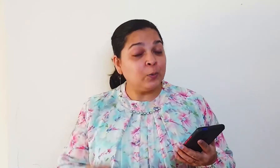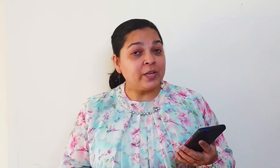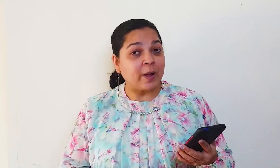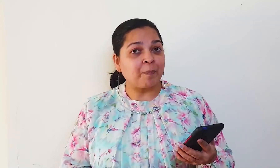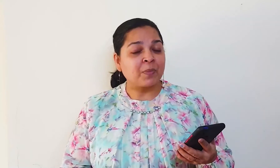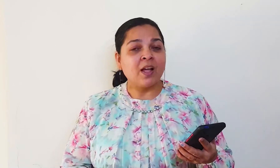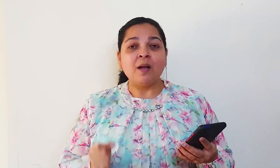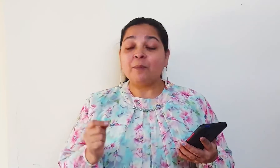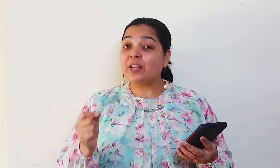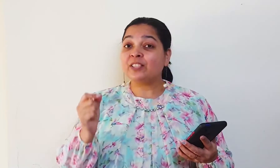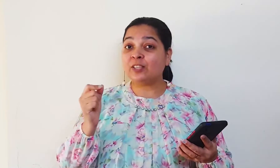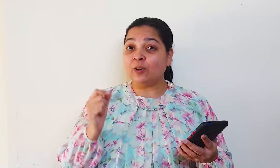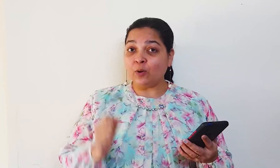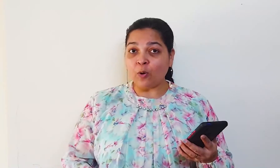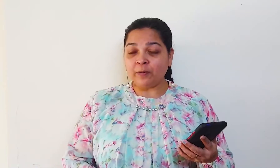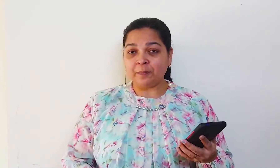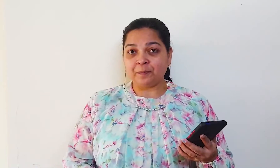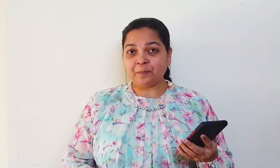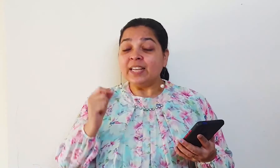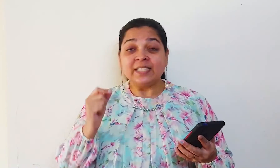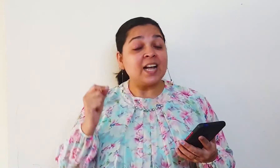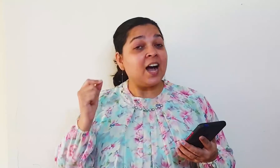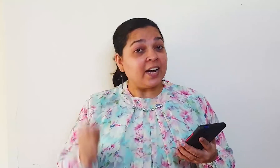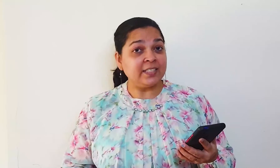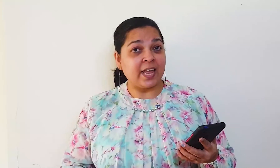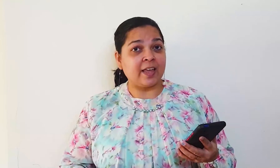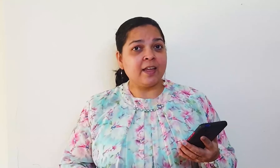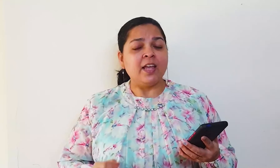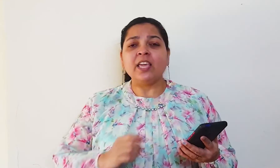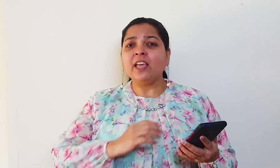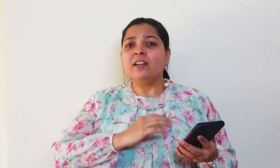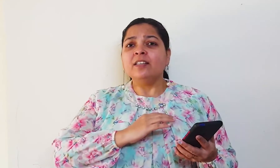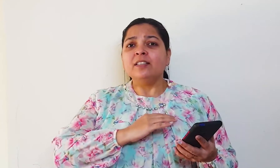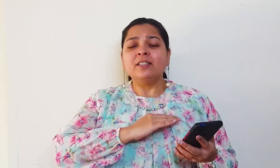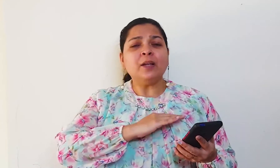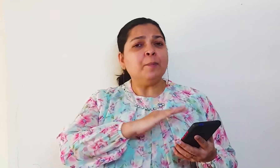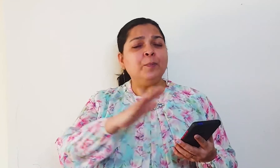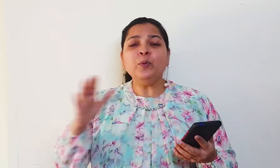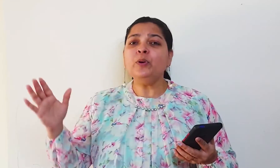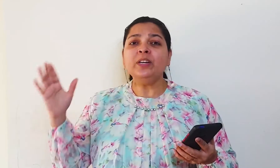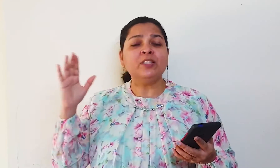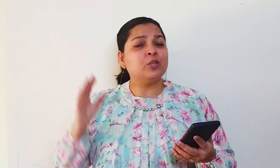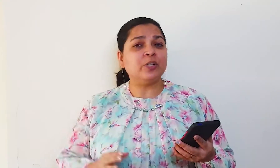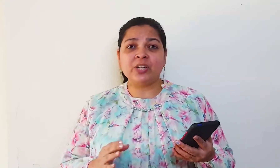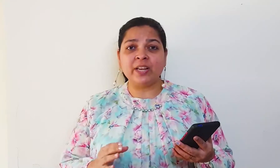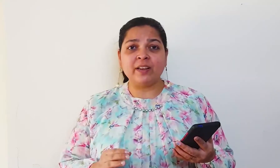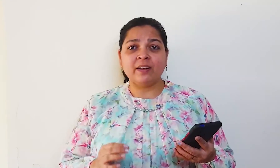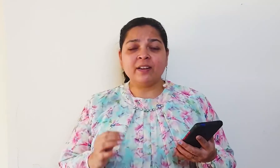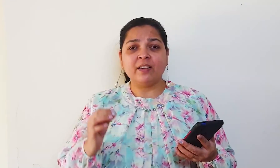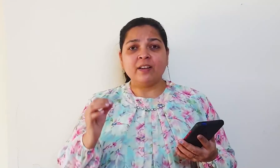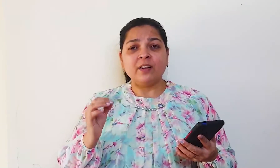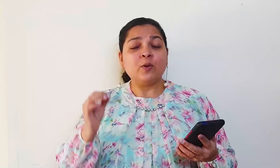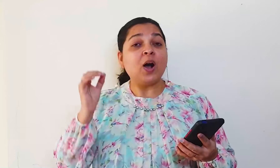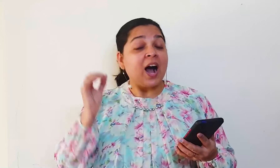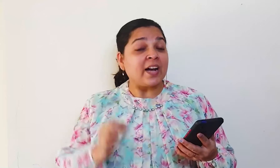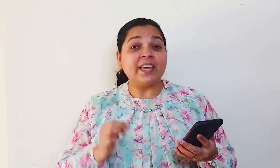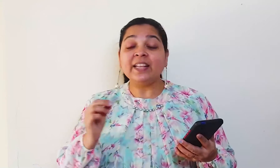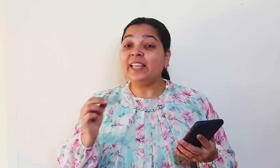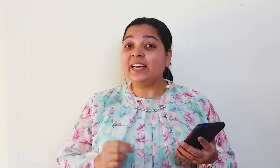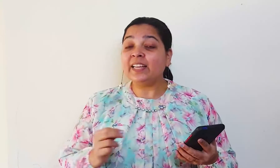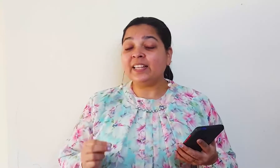कि उनीहरूले कसलाई सुन्ने त? यीशु ख्रीष्टलाई। हालेलुया। अधिकारको अर्थ के हुन्छ